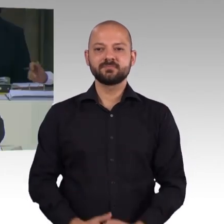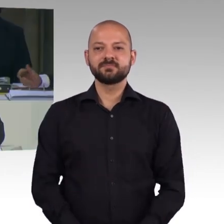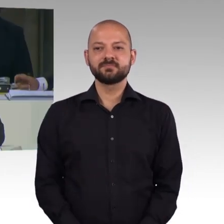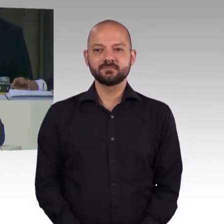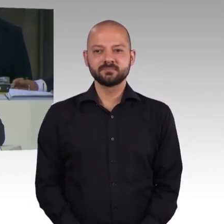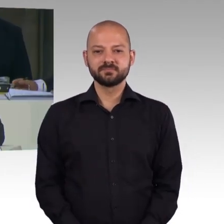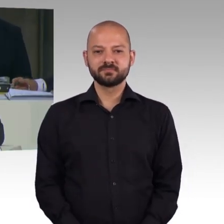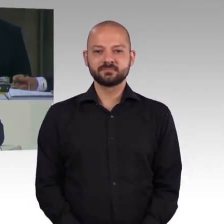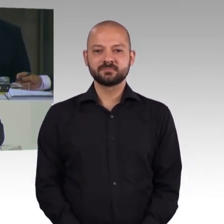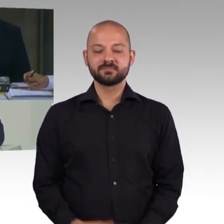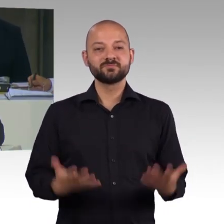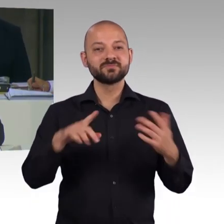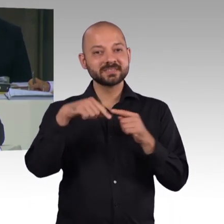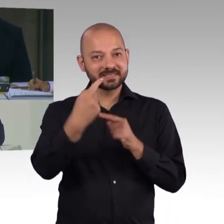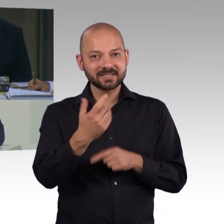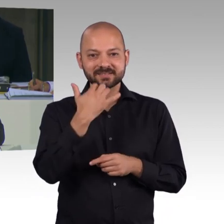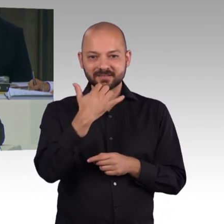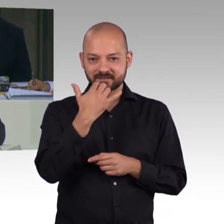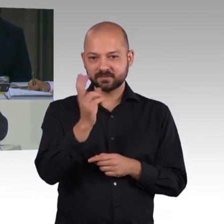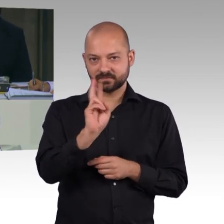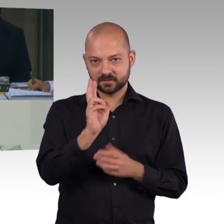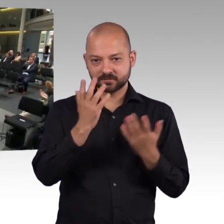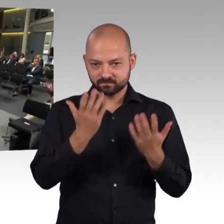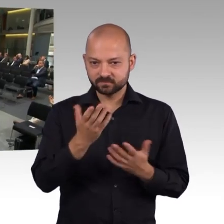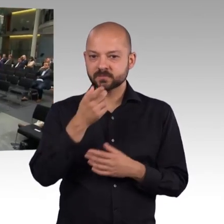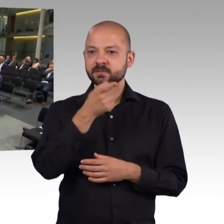Nächster Redner ist der Fraktionsvorsitzende der FDP, Christian Lindner.